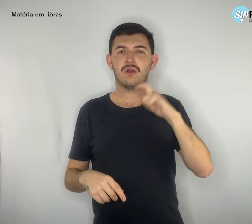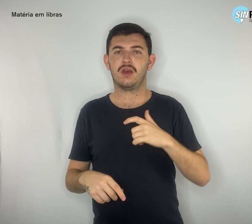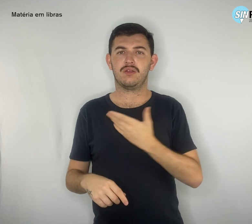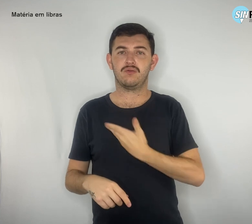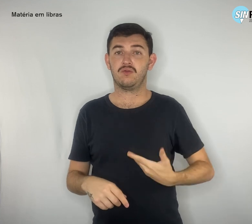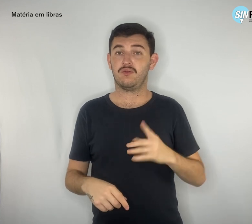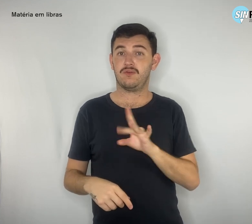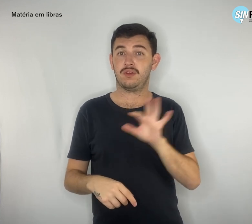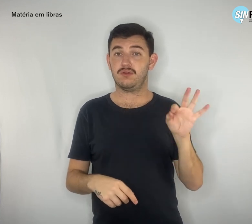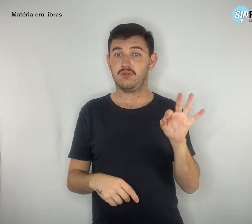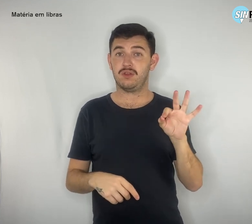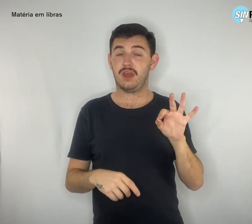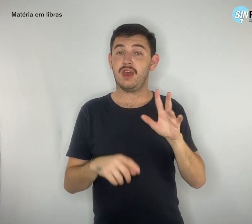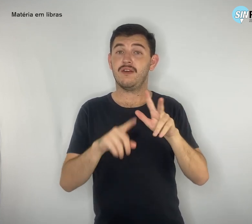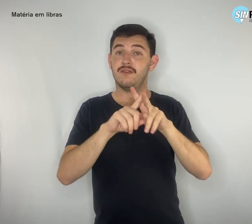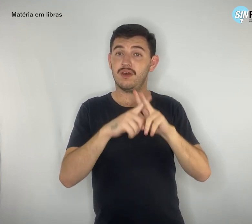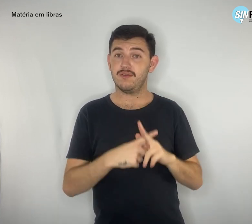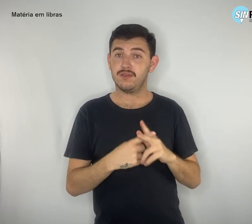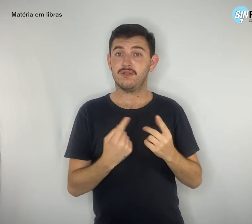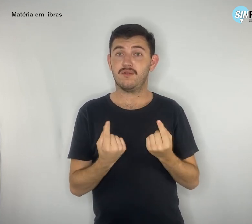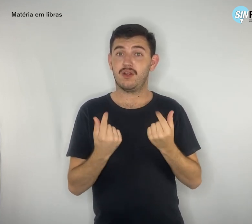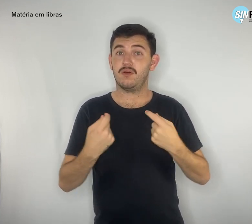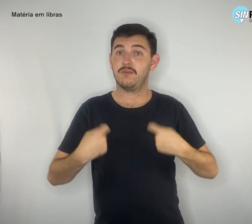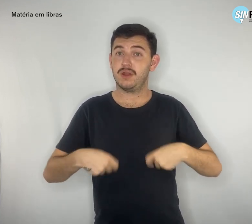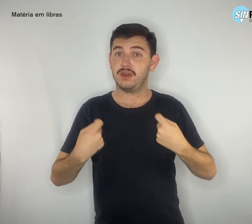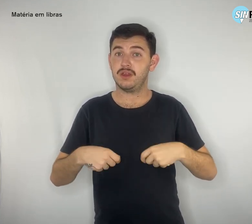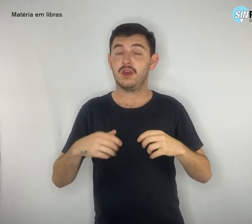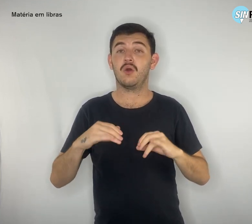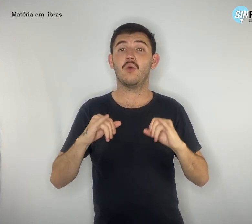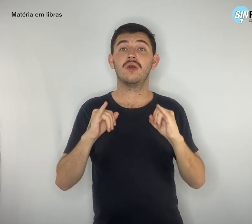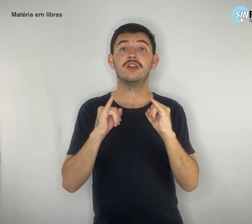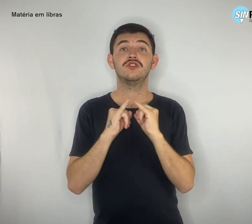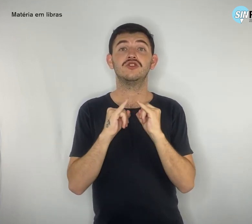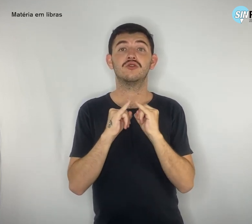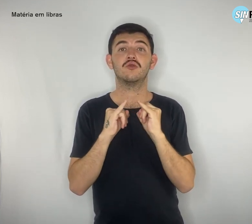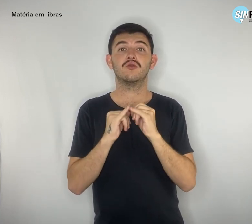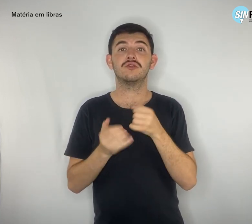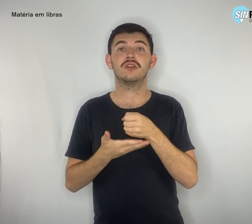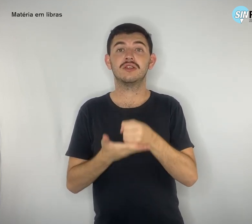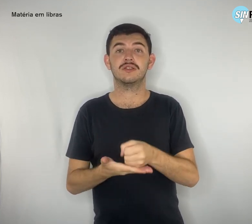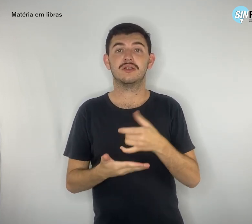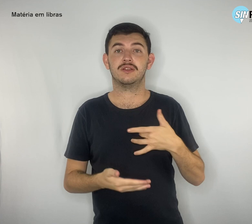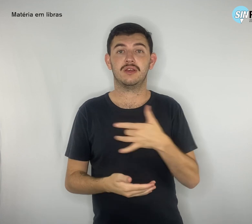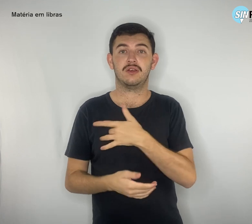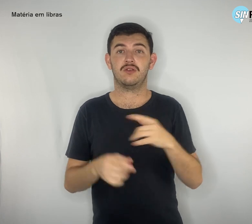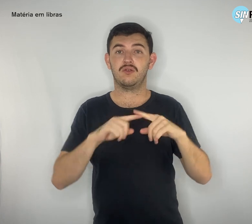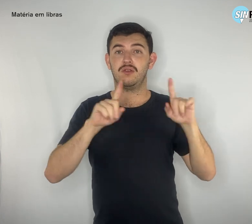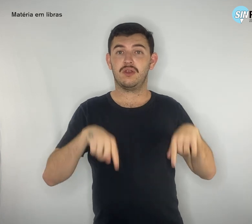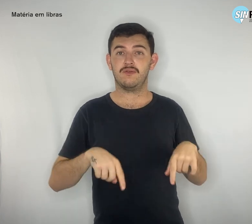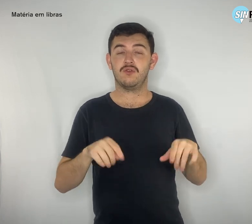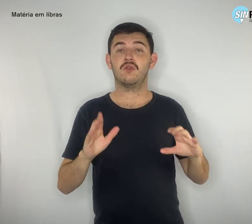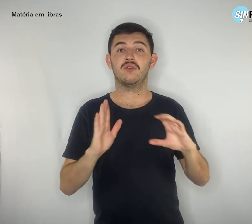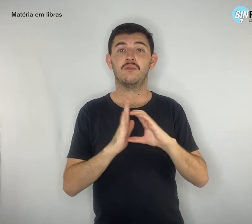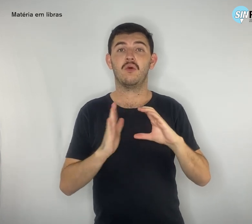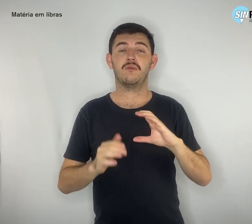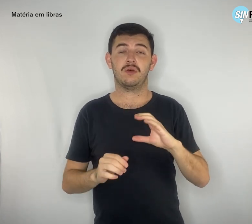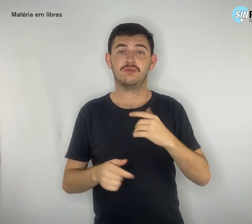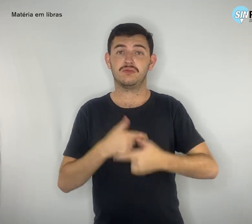administração do Instituto de assistência à saúde dos Servidores do Distrito Federal que